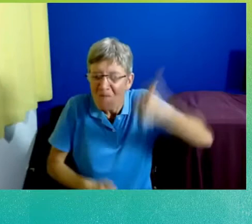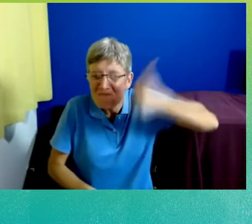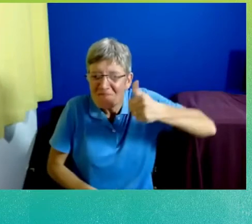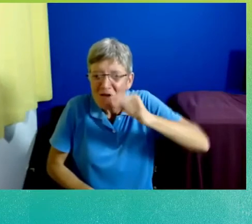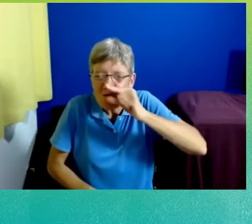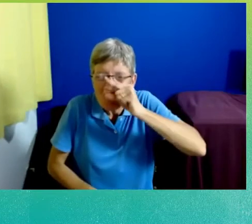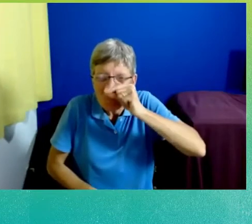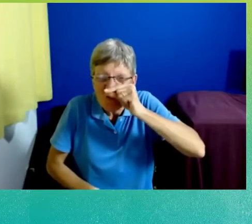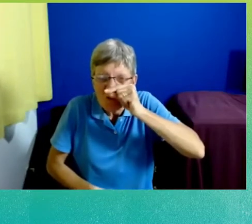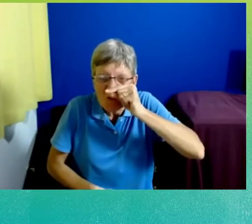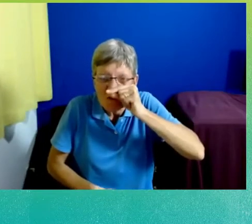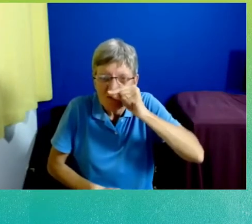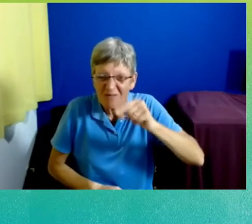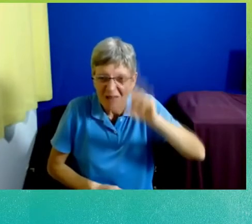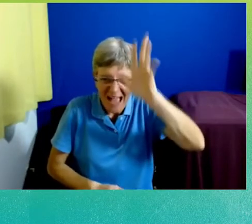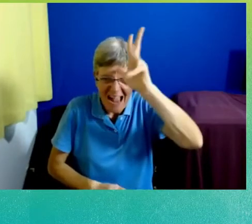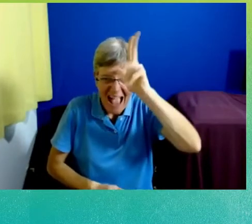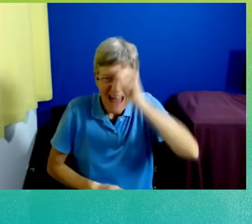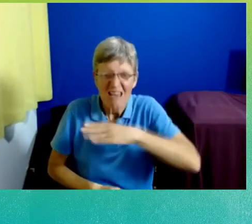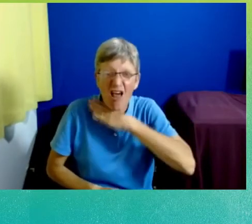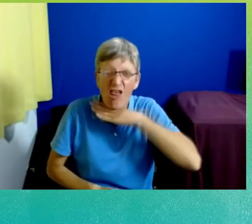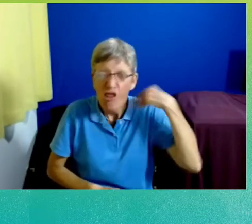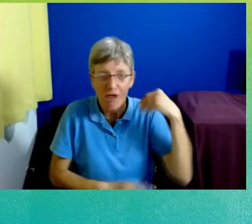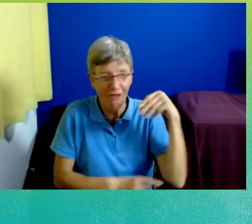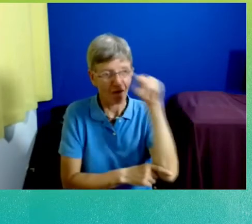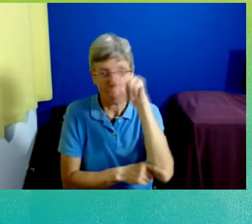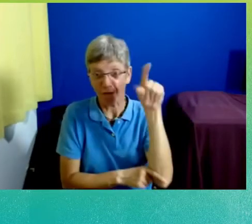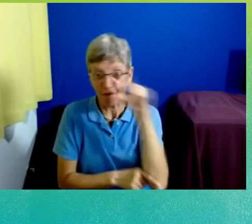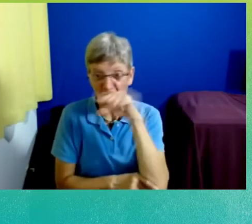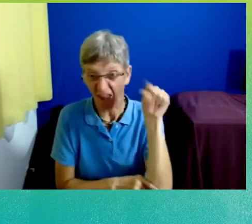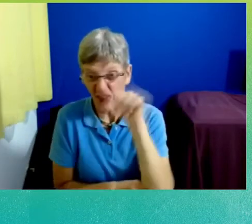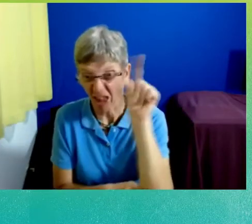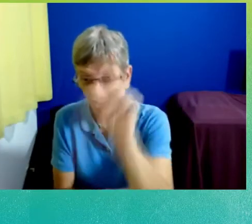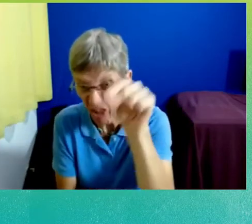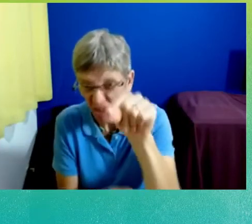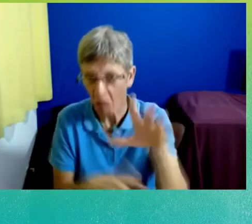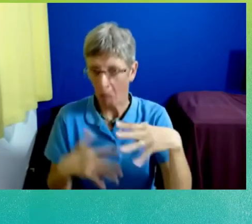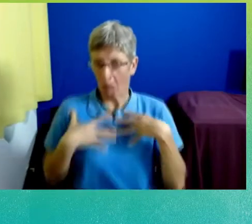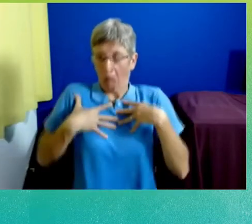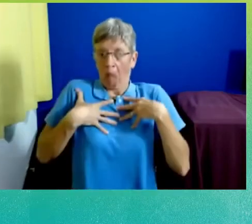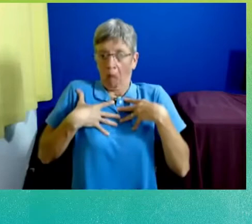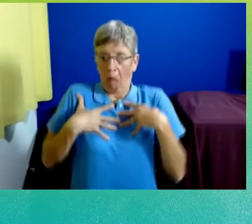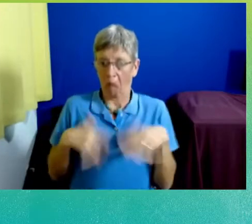Numa perspectiva engraçada, séria, ali,